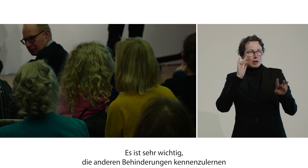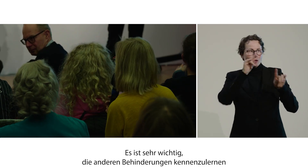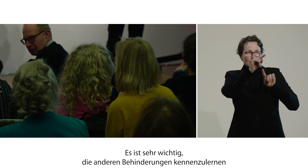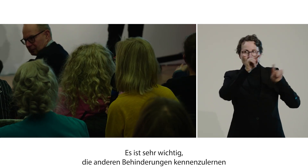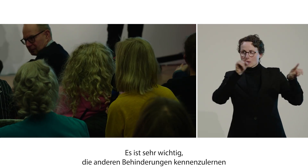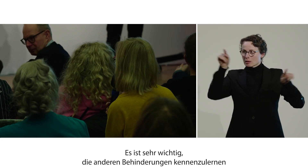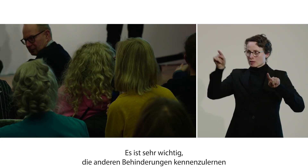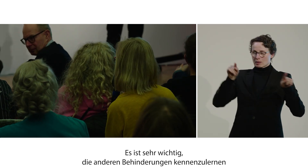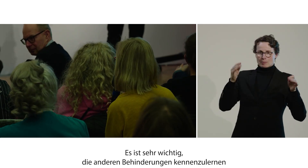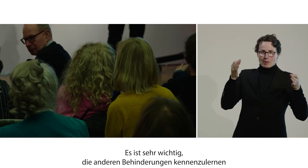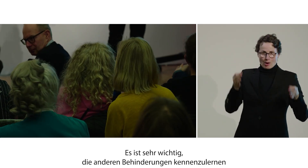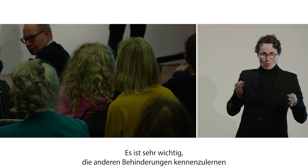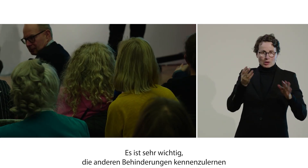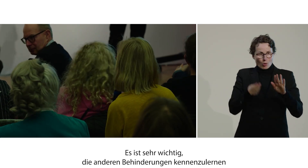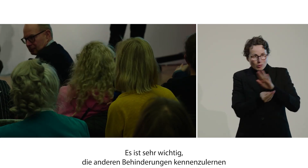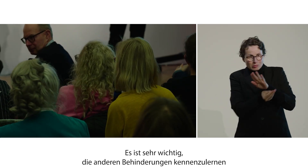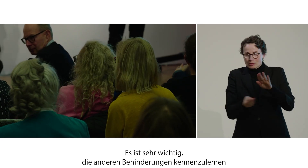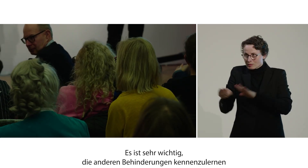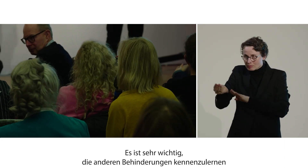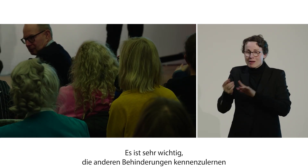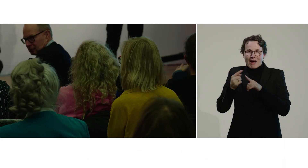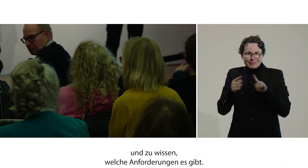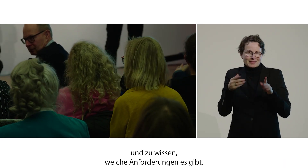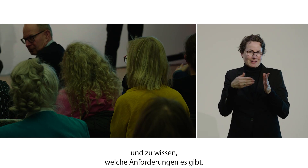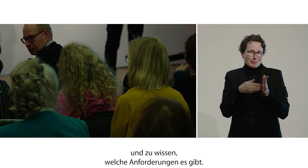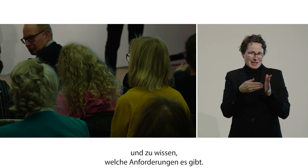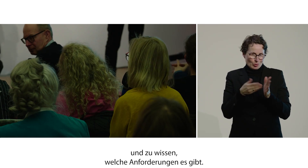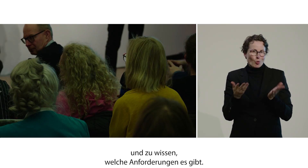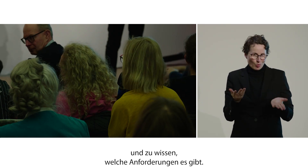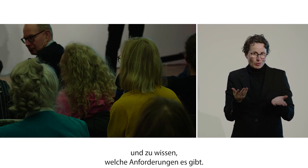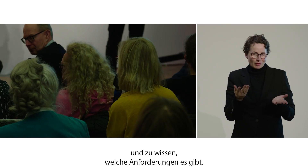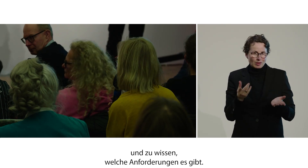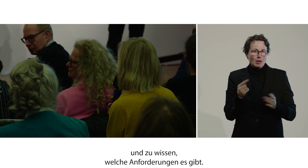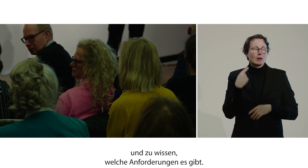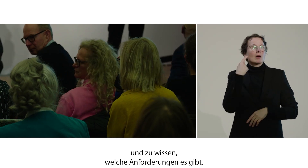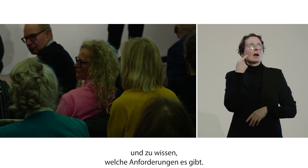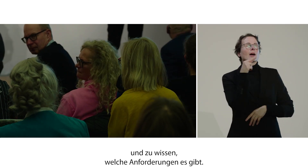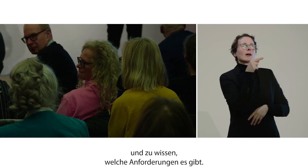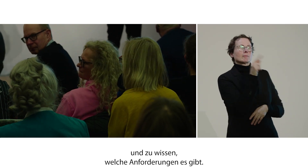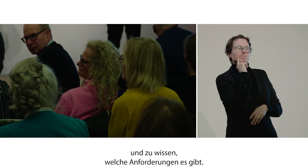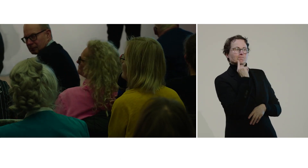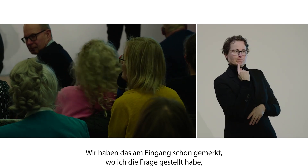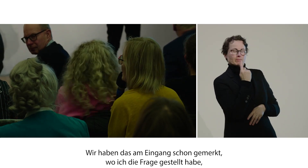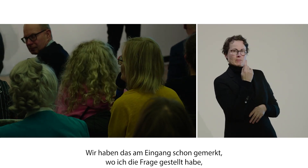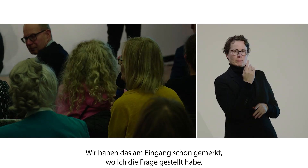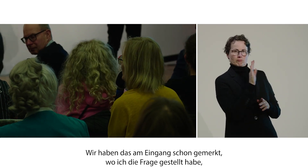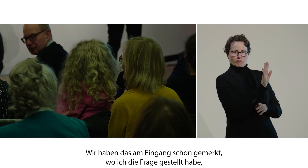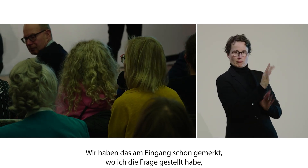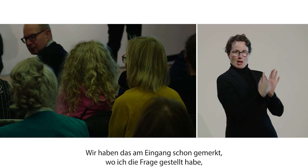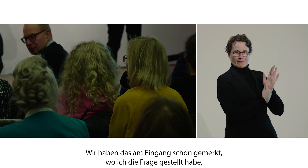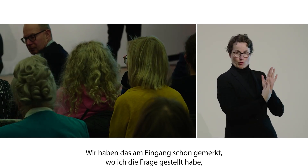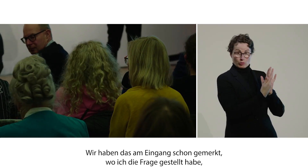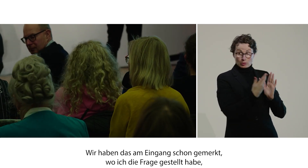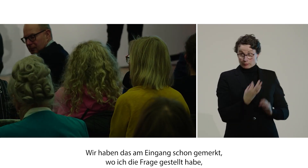Es ist sehr wichtig, die andere Behinderung kennenzulernen und zu wissen, welche Anforderungen sind. Wir haben das